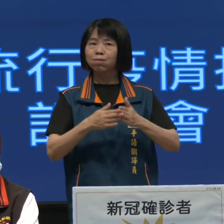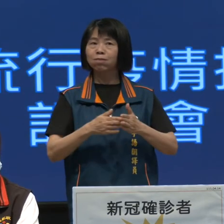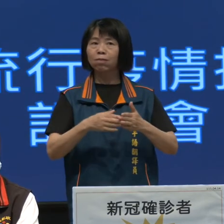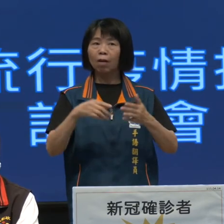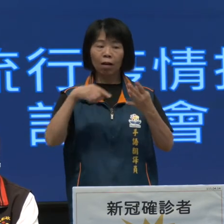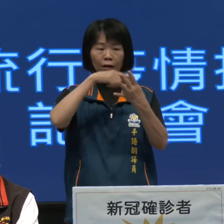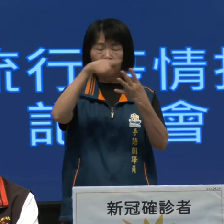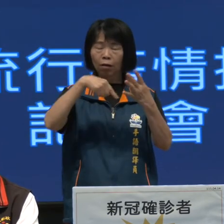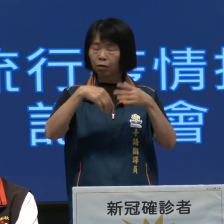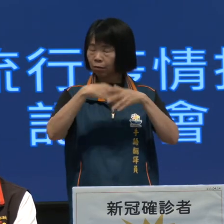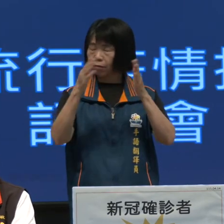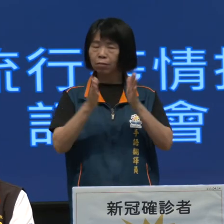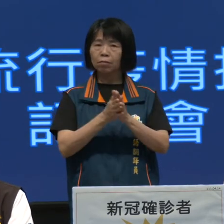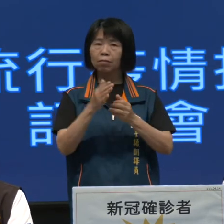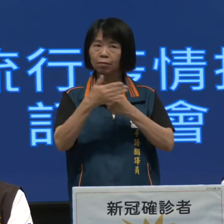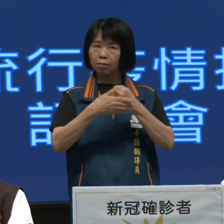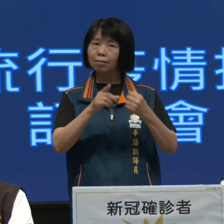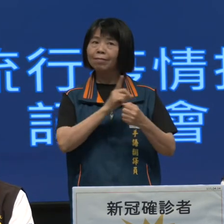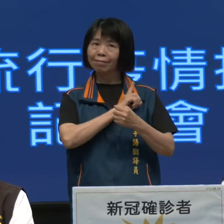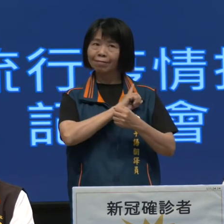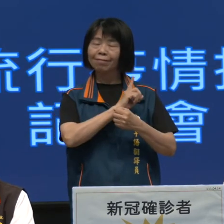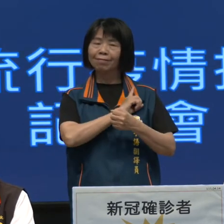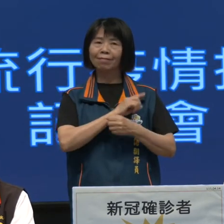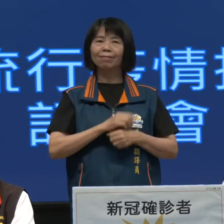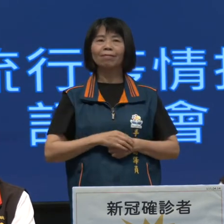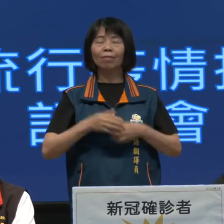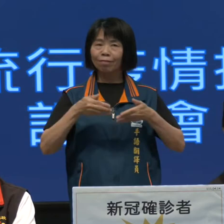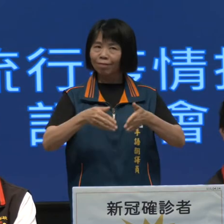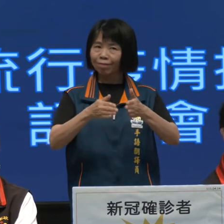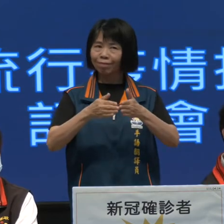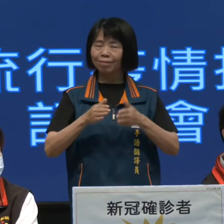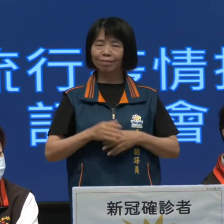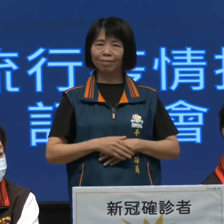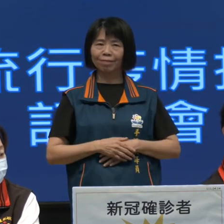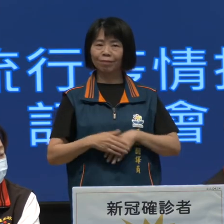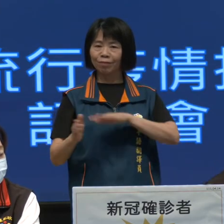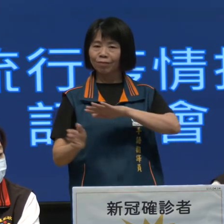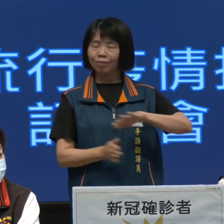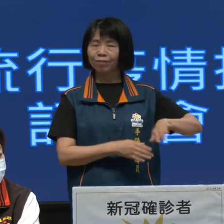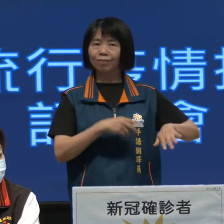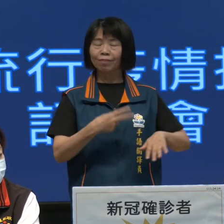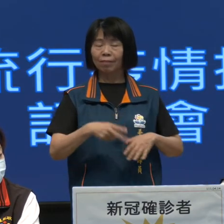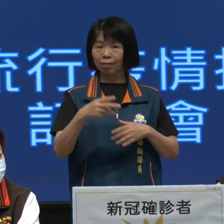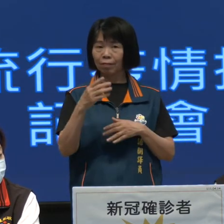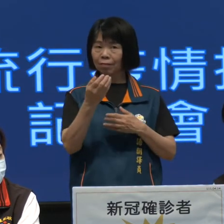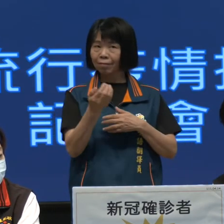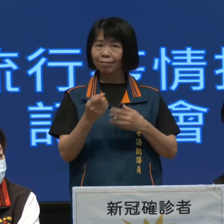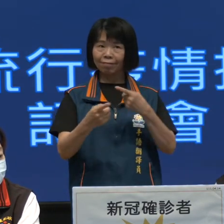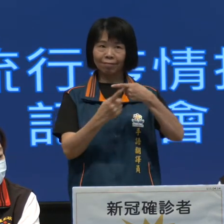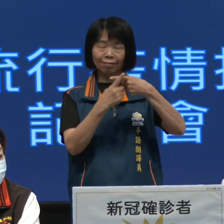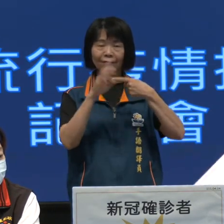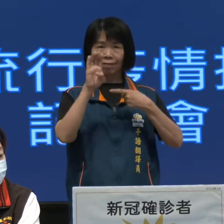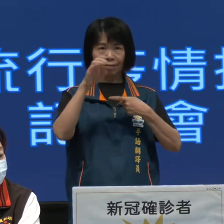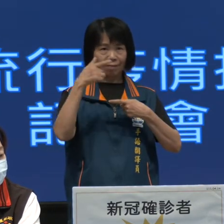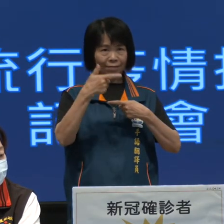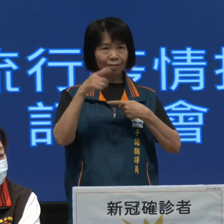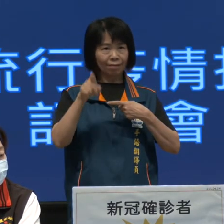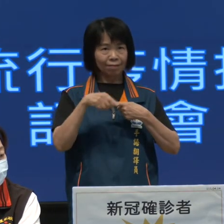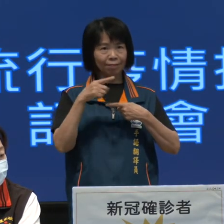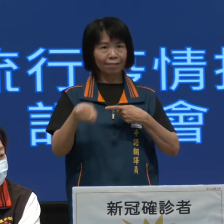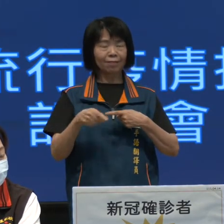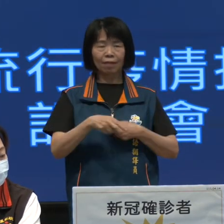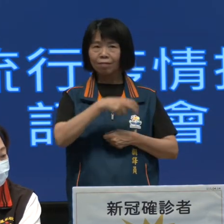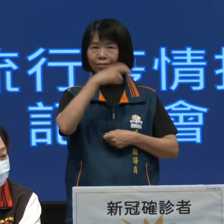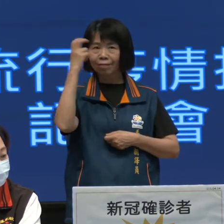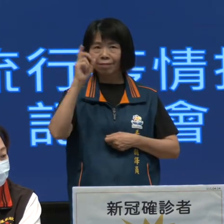是保护自己的王道哈。那另外呢哈，那我们将这46个个案哈，做了一个简单的分析，可